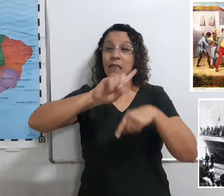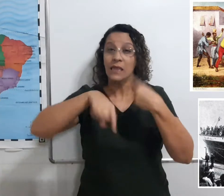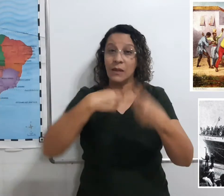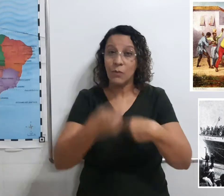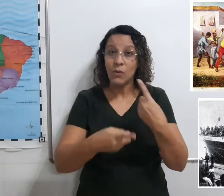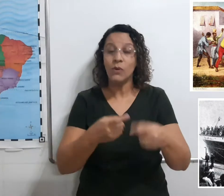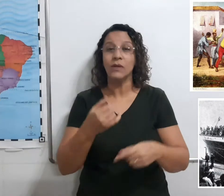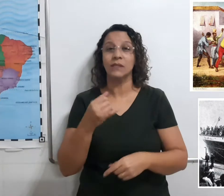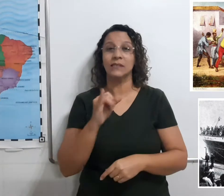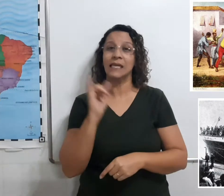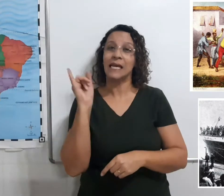italianos,